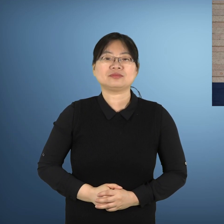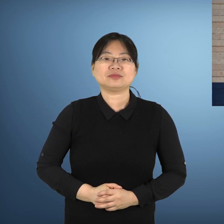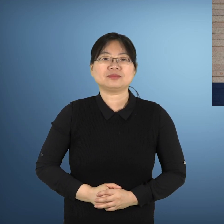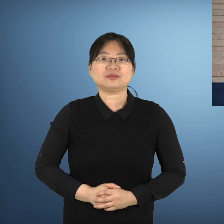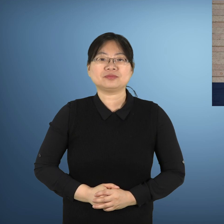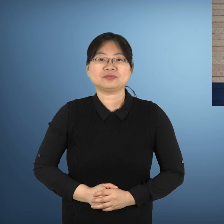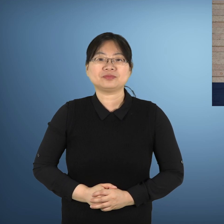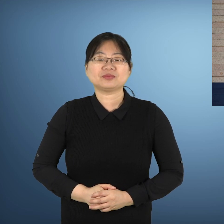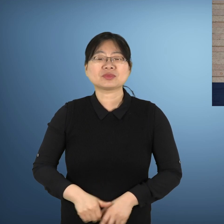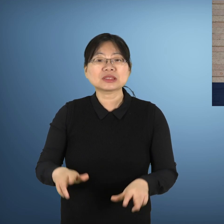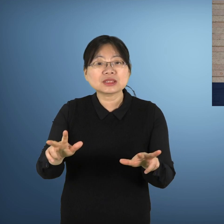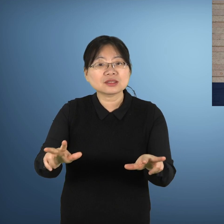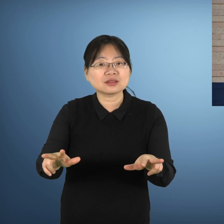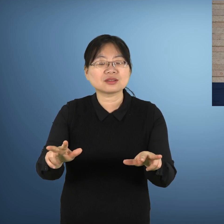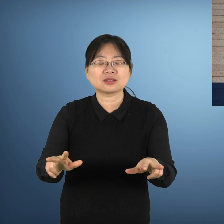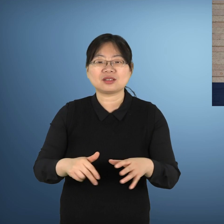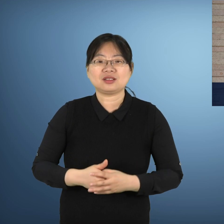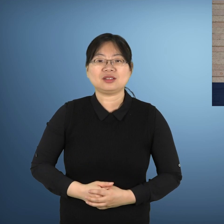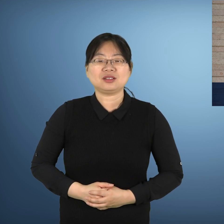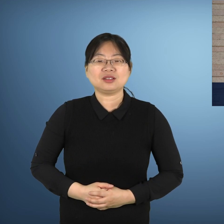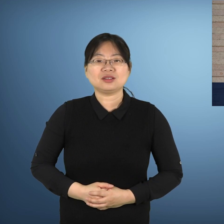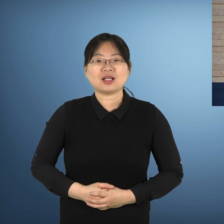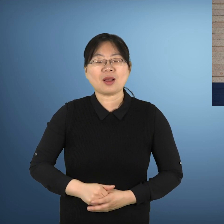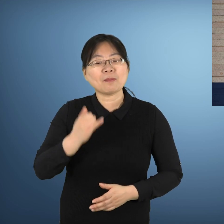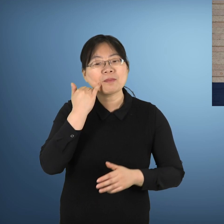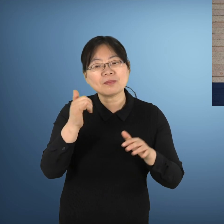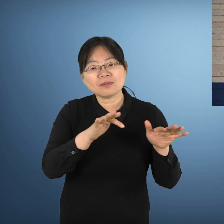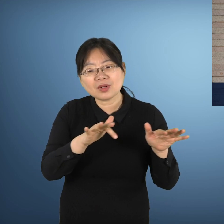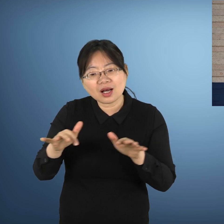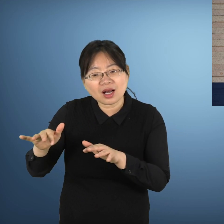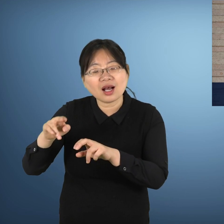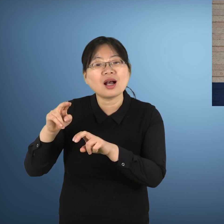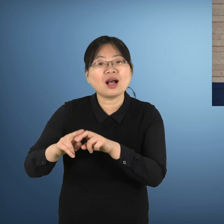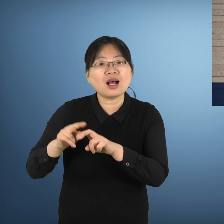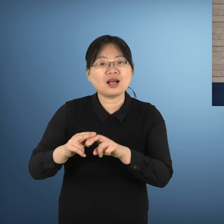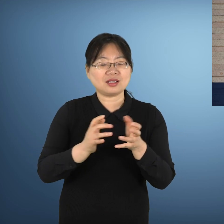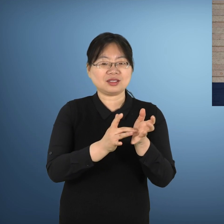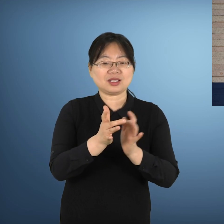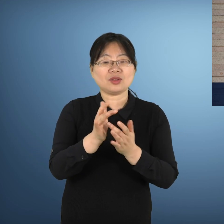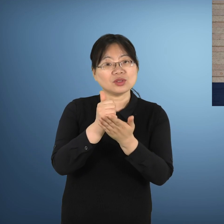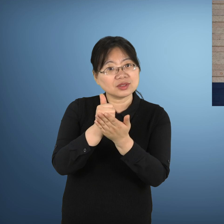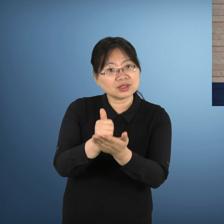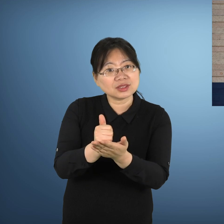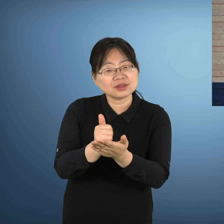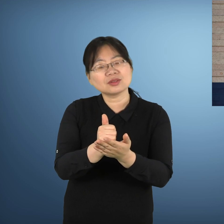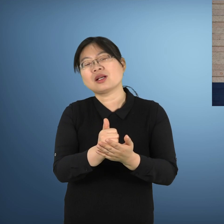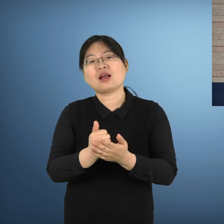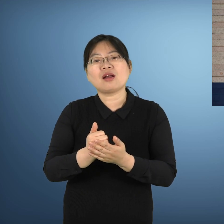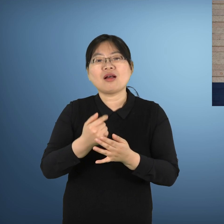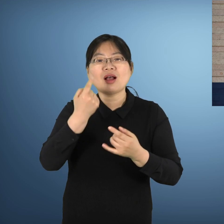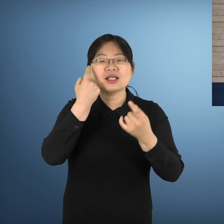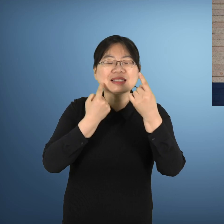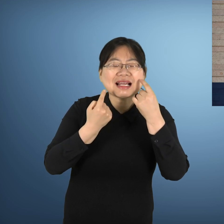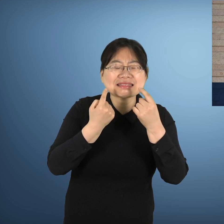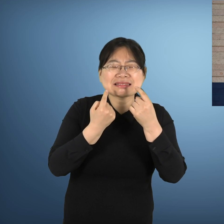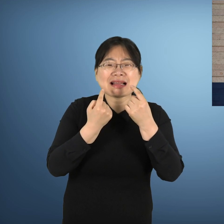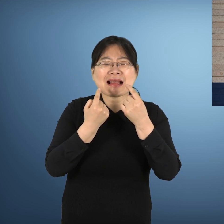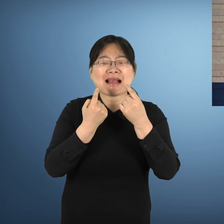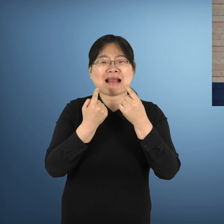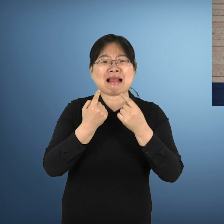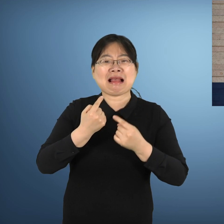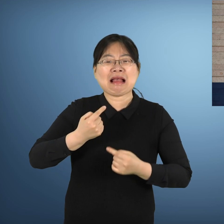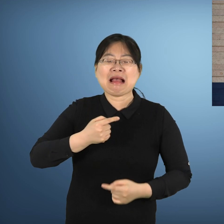그러니까 지금 이 바닷가에서 예수님이 이 상처가 들쑤시고